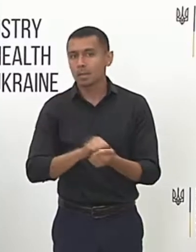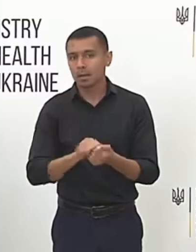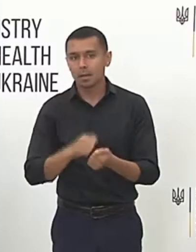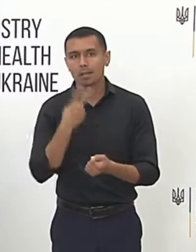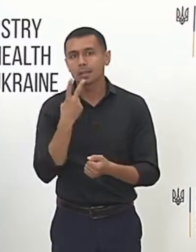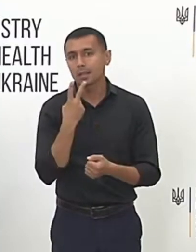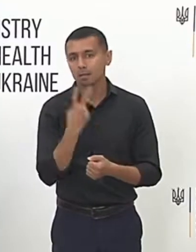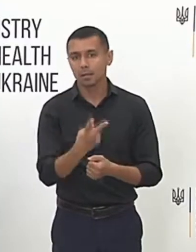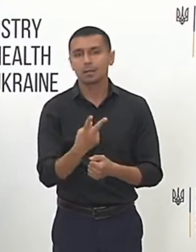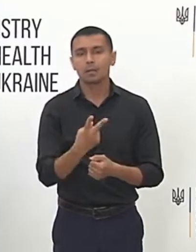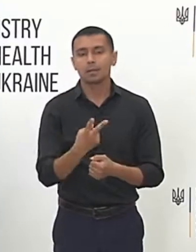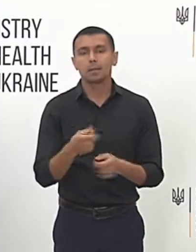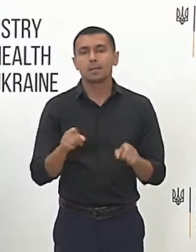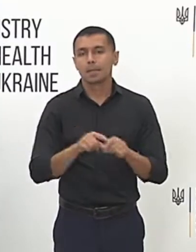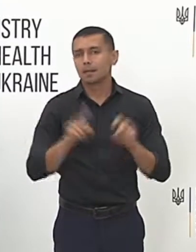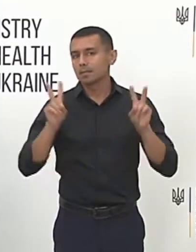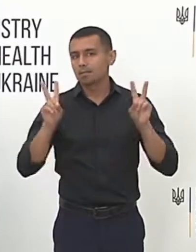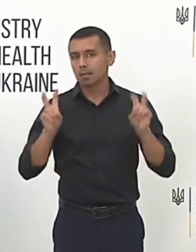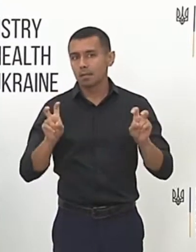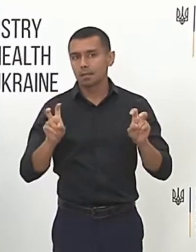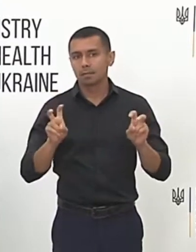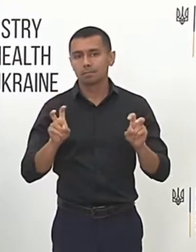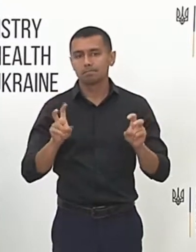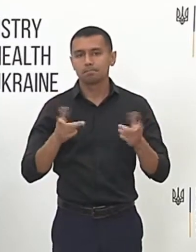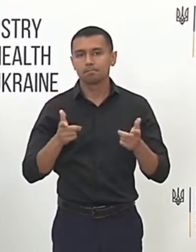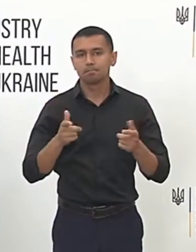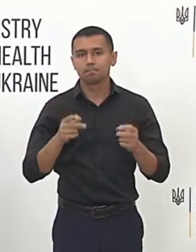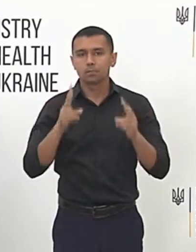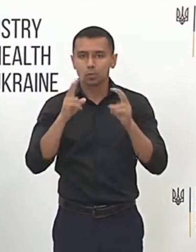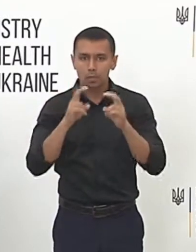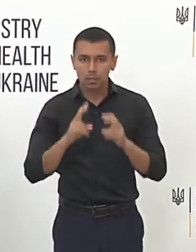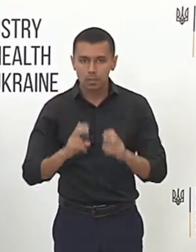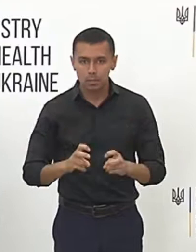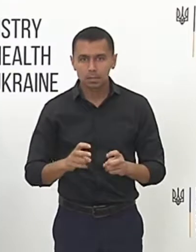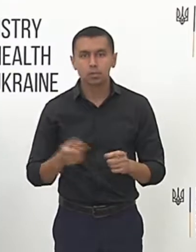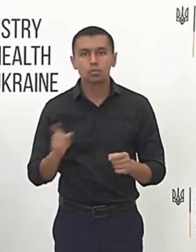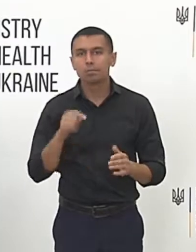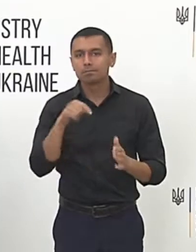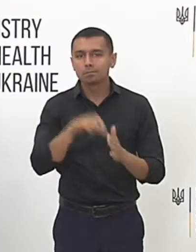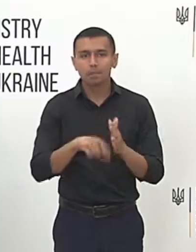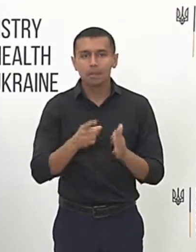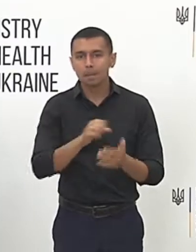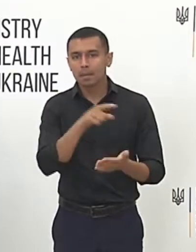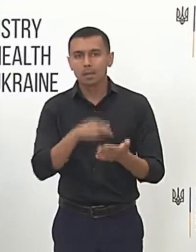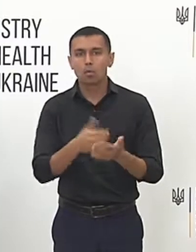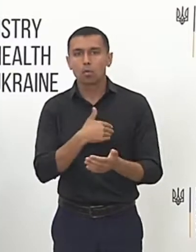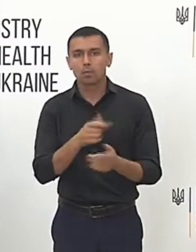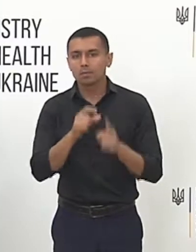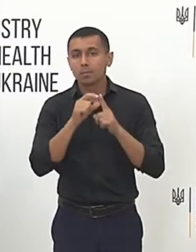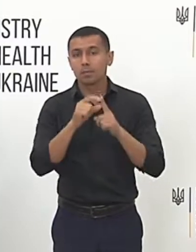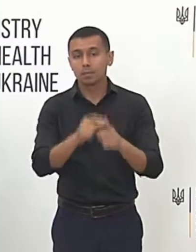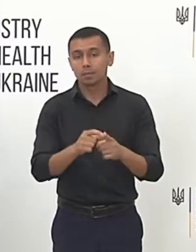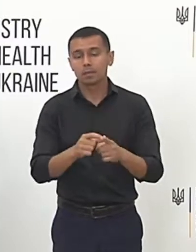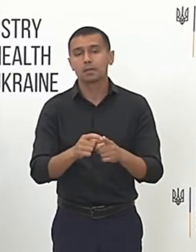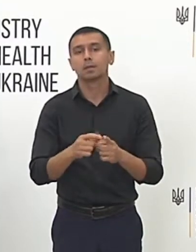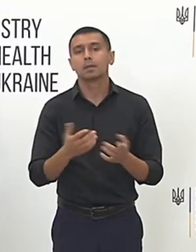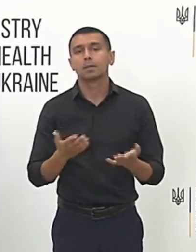матеріали, дивляться так званий дизайн дослідження, що саме на які питання хочуть відповісти